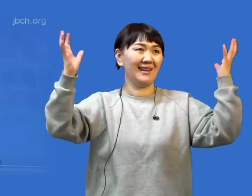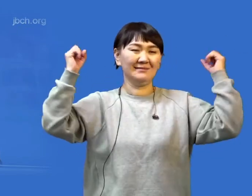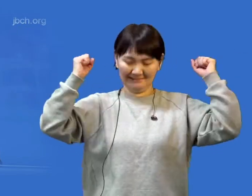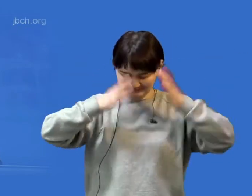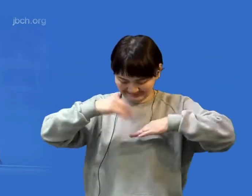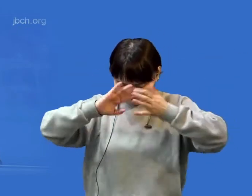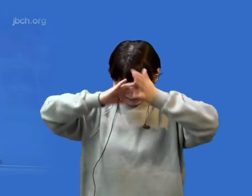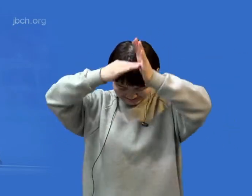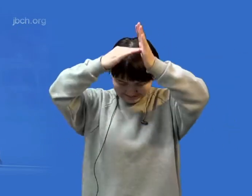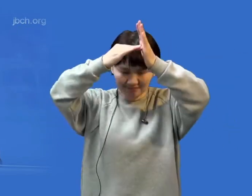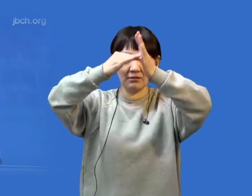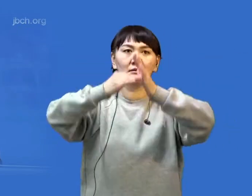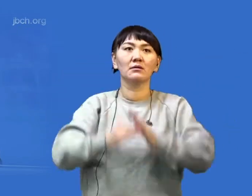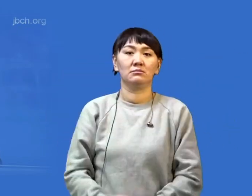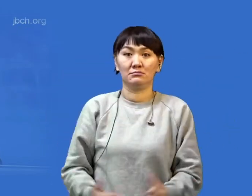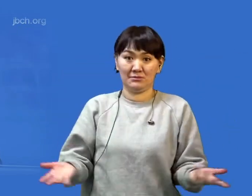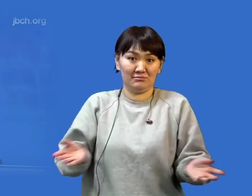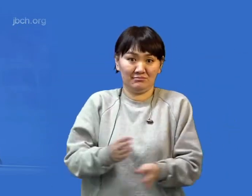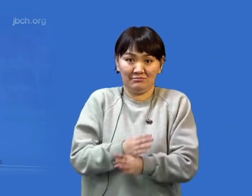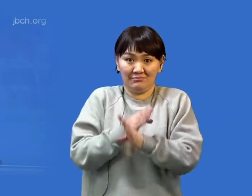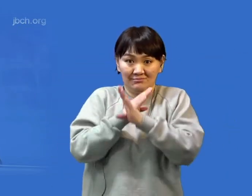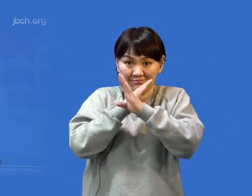Тэмээ.